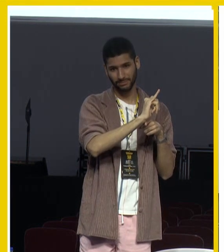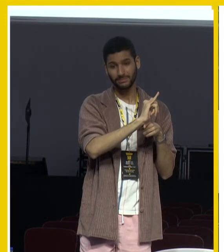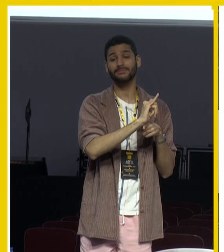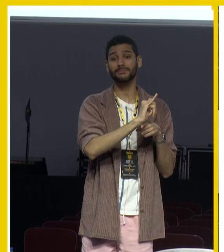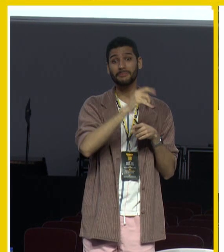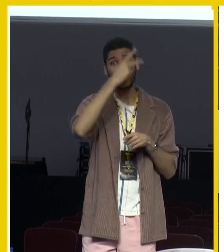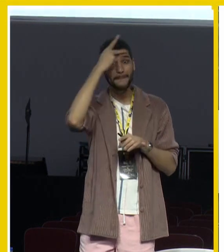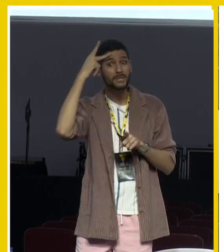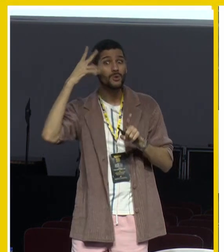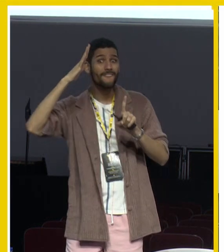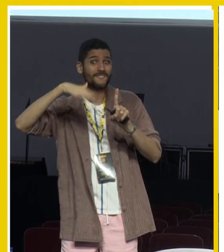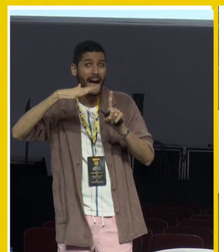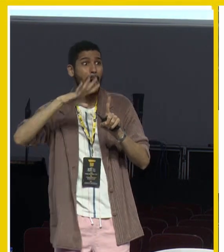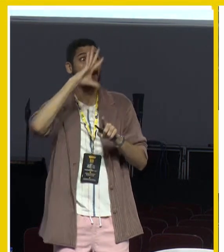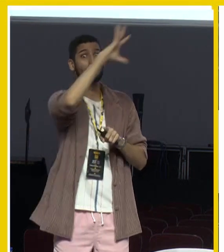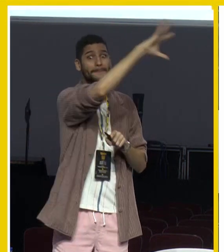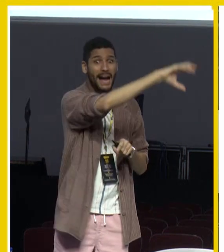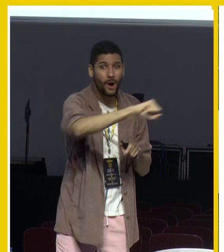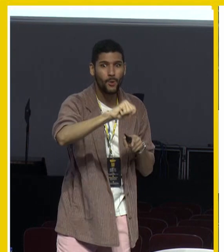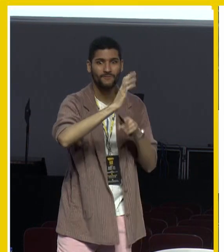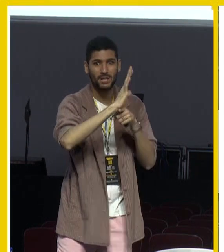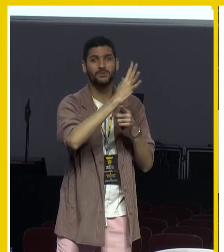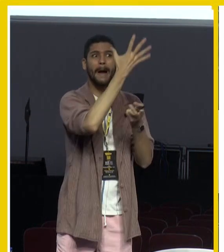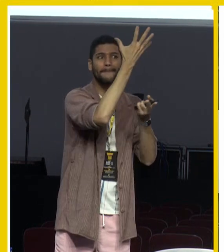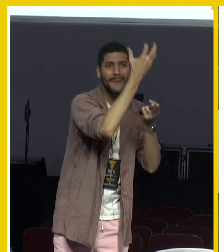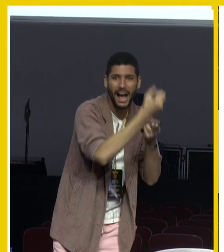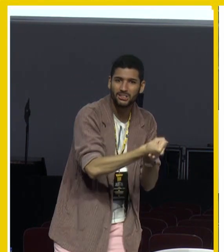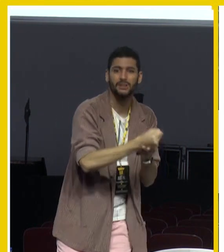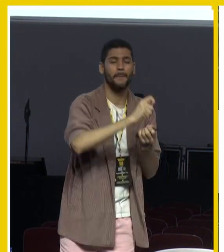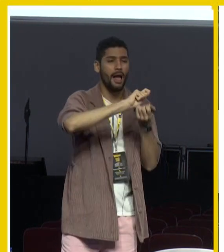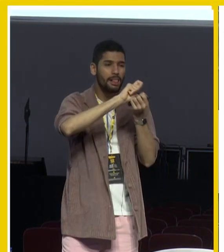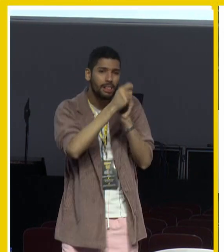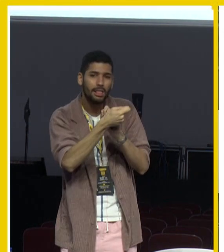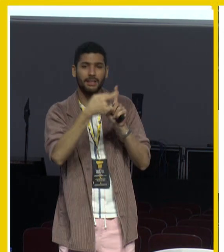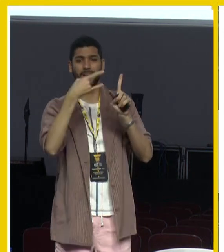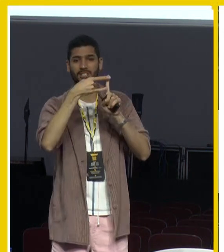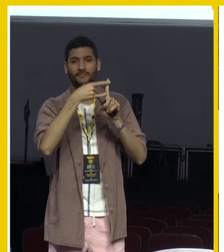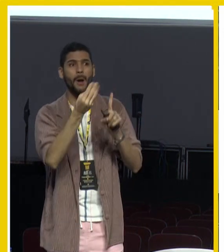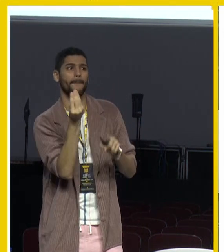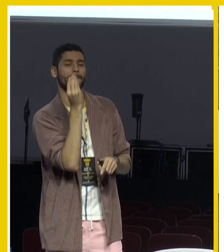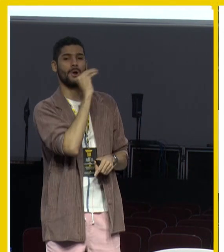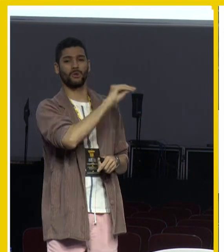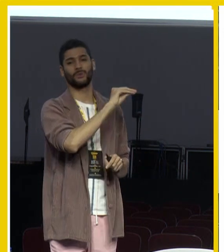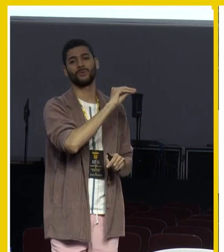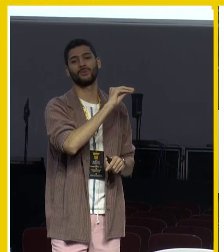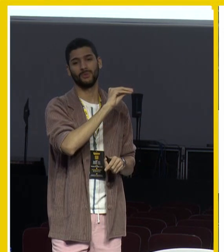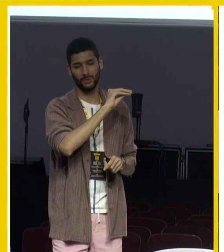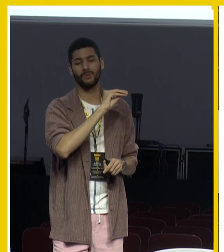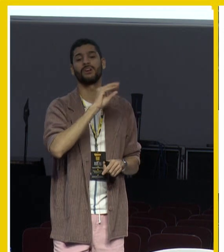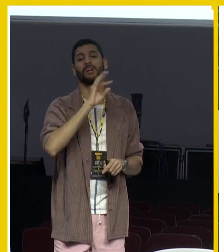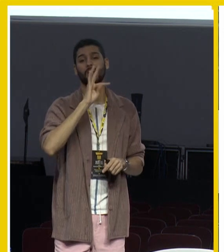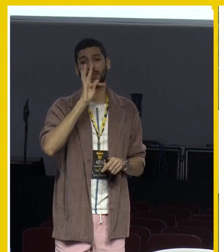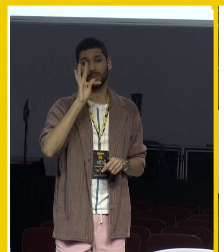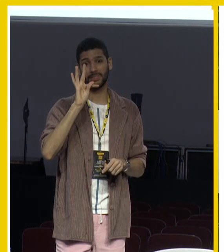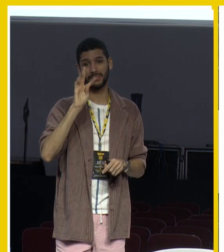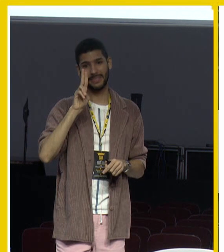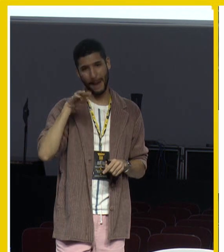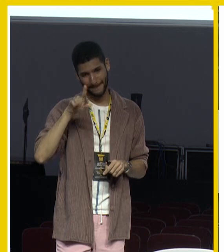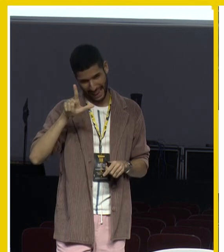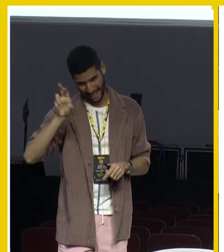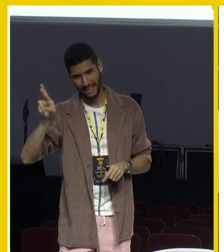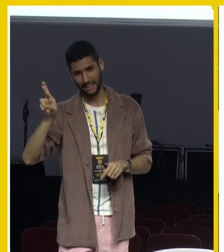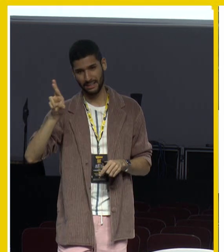gravar no youtube e aí as pessoas pegaram alguns vídeos dela e aí fizeram a legendagem postaram na